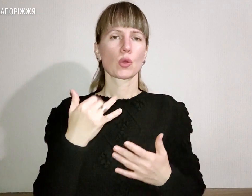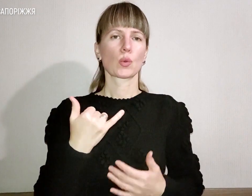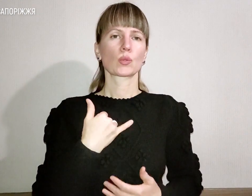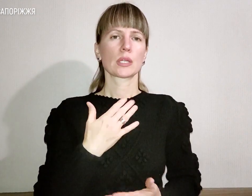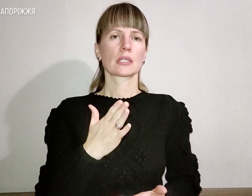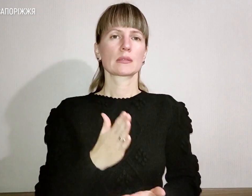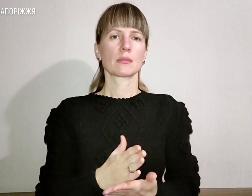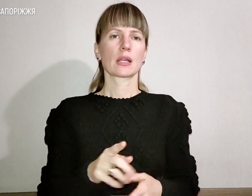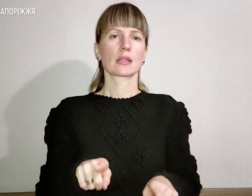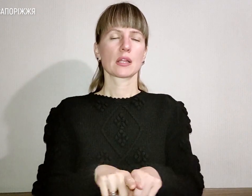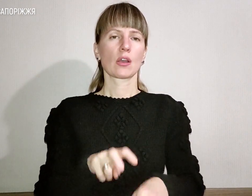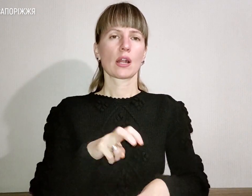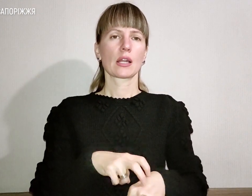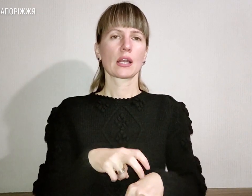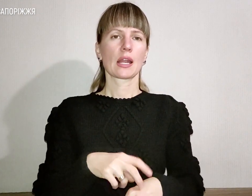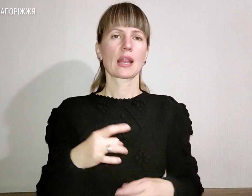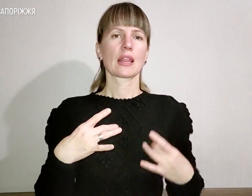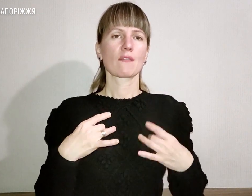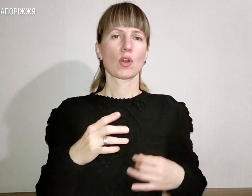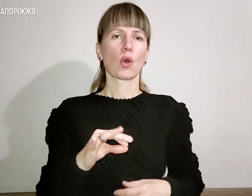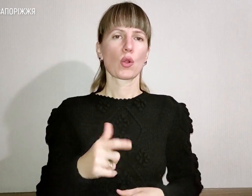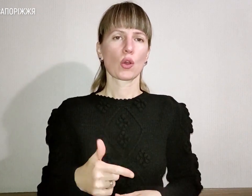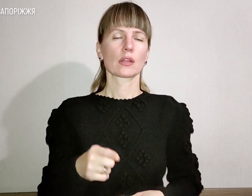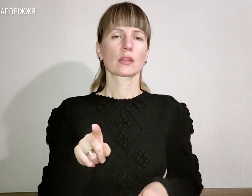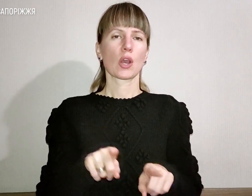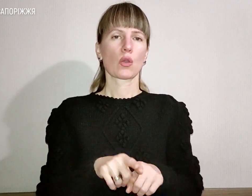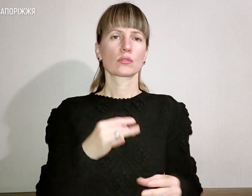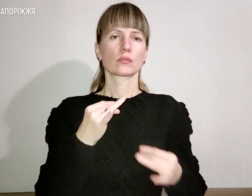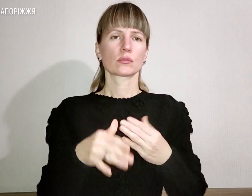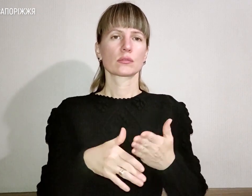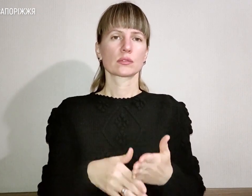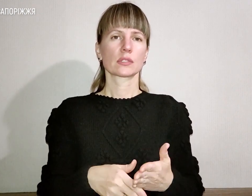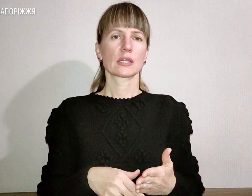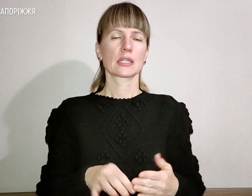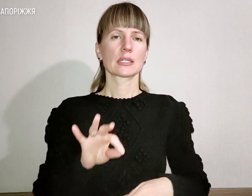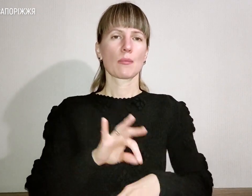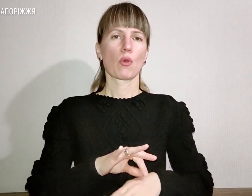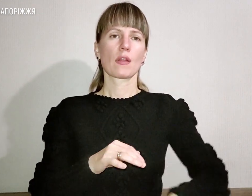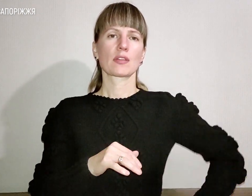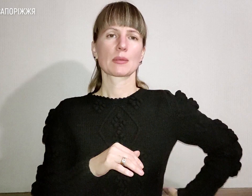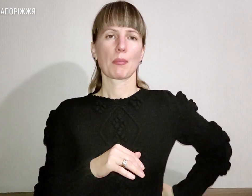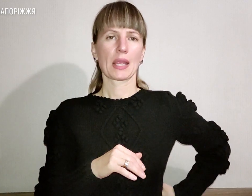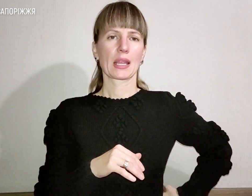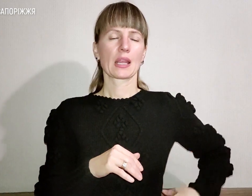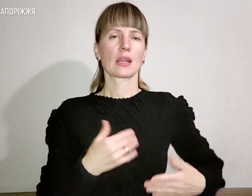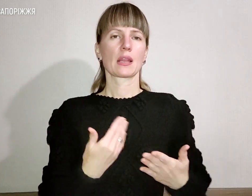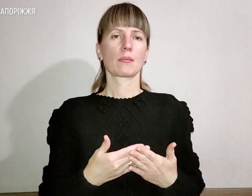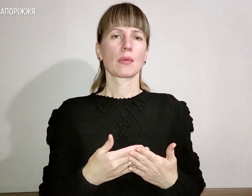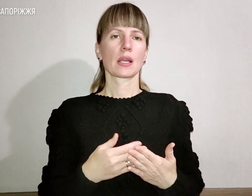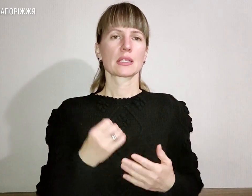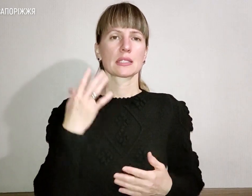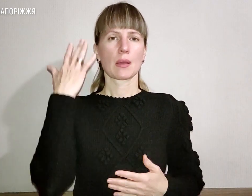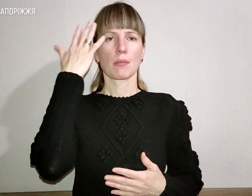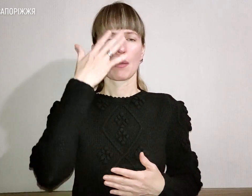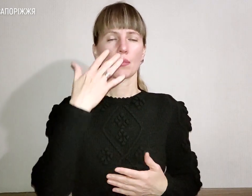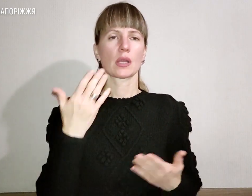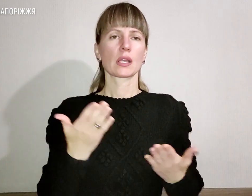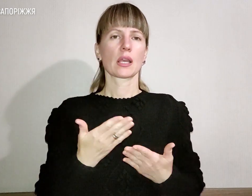є лікар-невролог, тобто вона також консультує там з болей в спині, з запаморочення, якихось